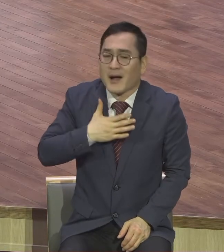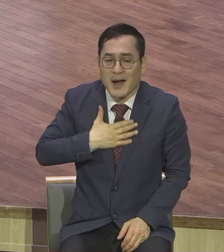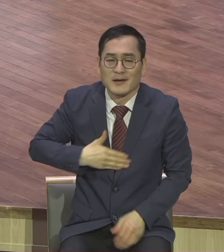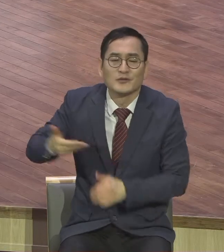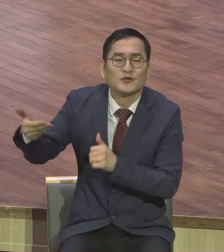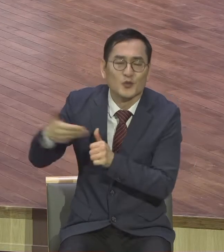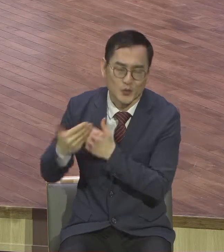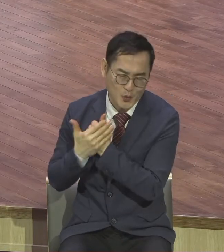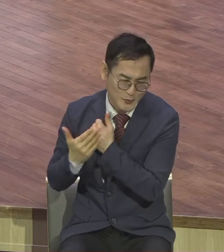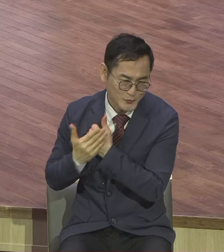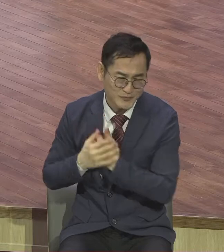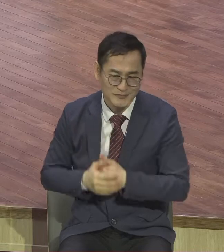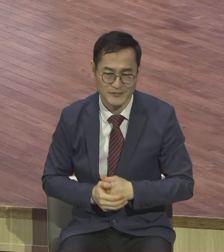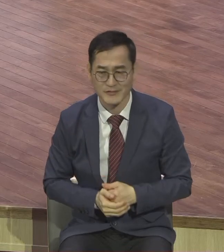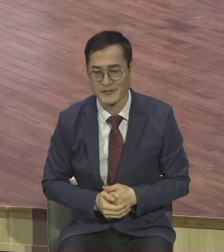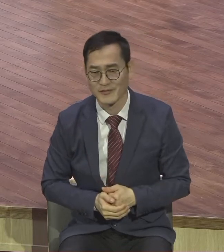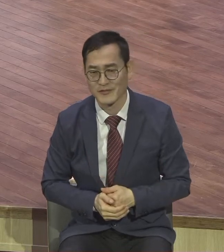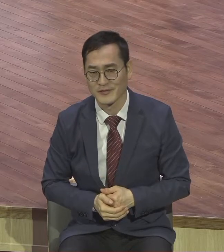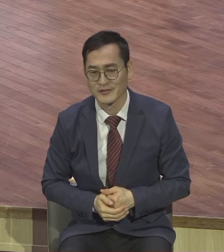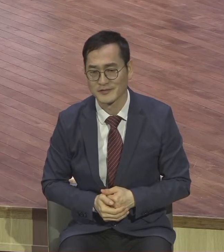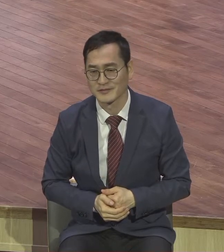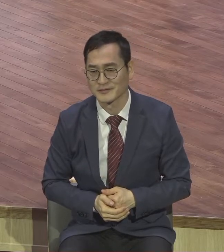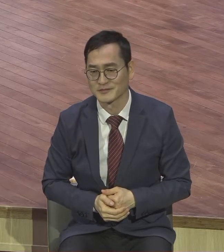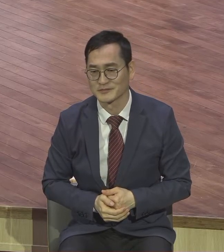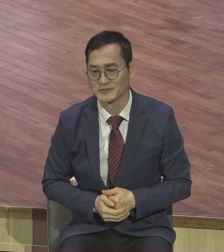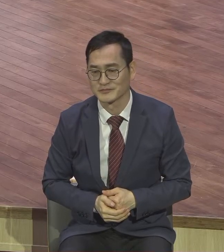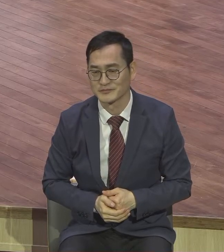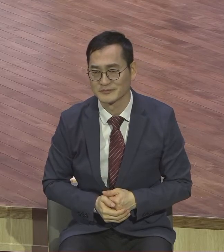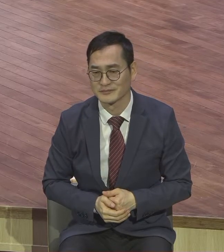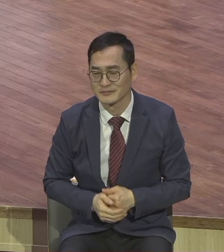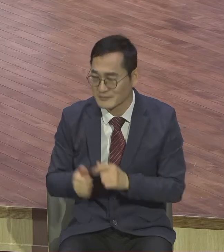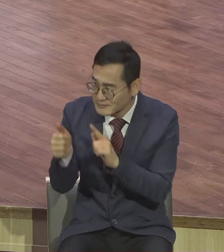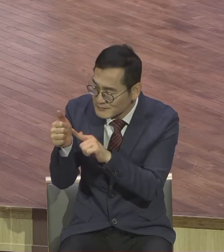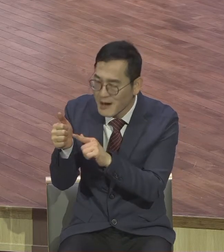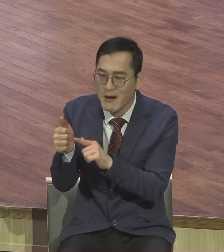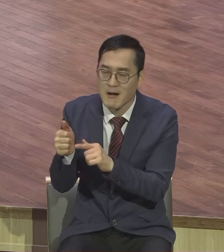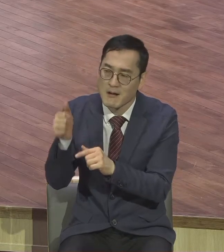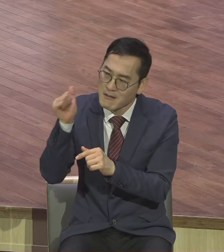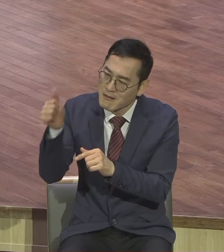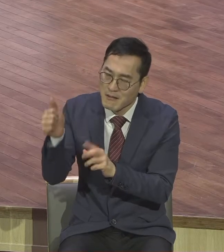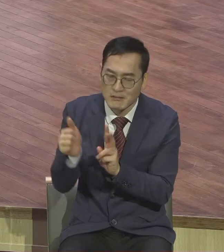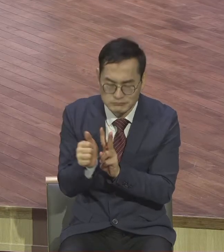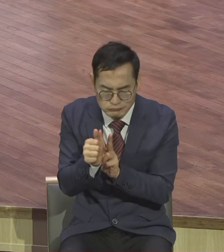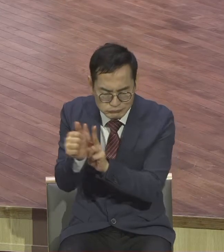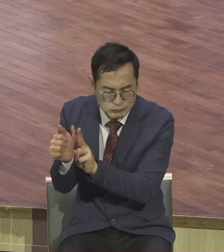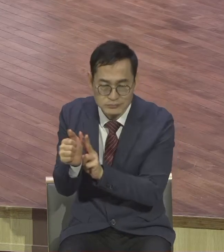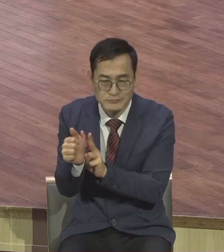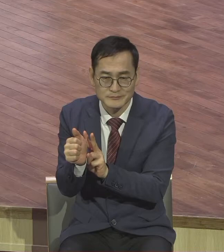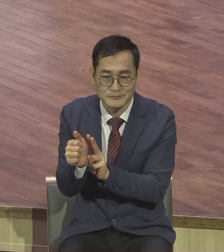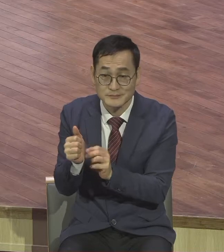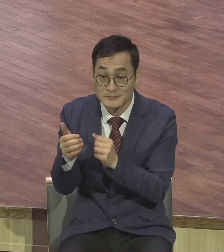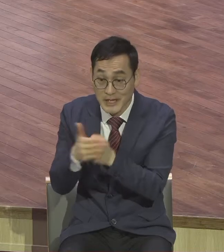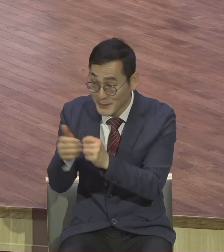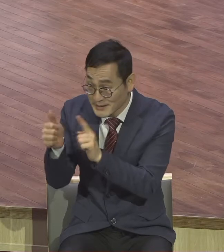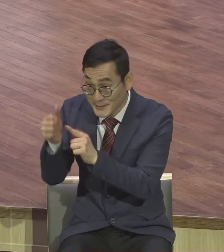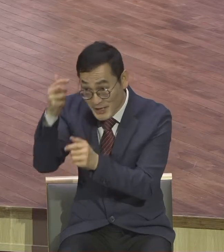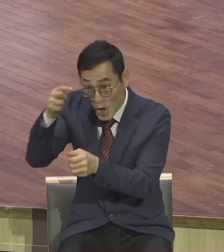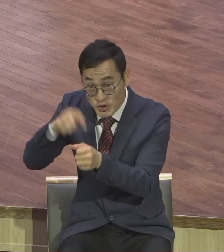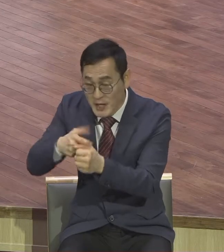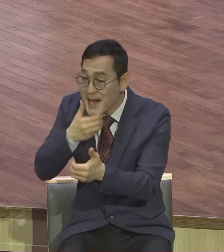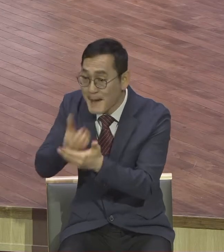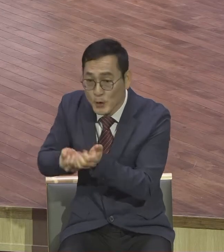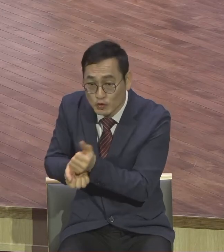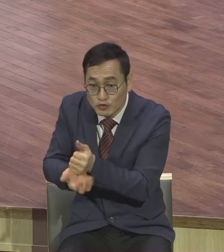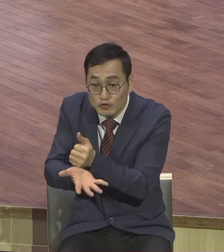필요가 없지요 자연스럽게 원리스가 되죠 영계 모든 성도들 이런 영적 감화력이 있기를